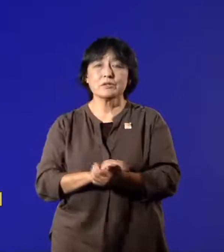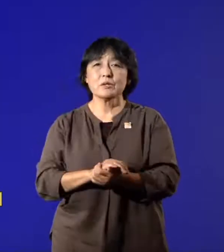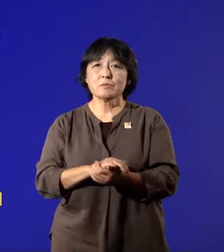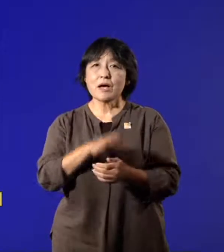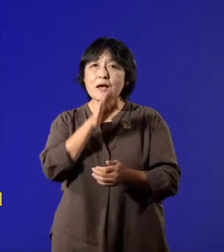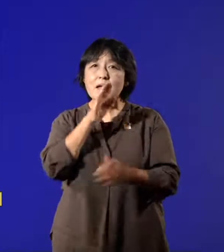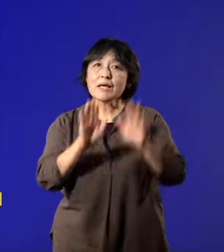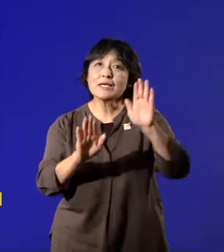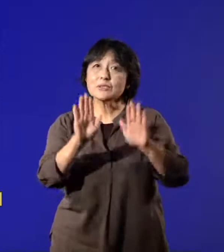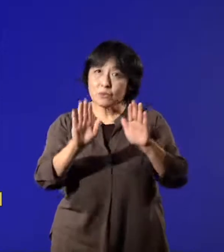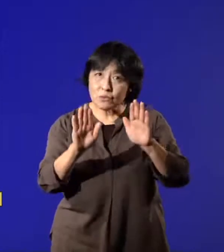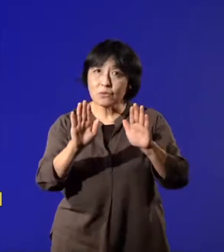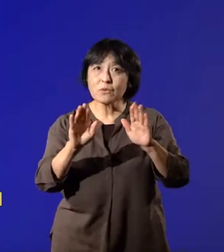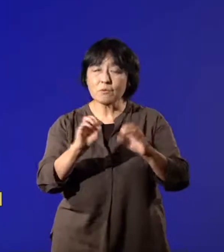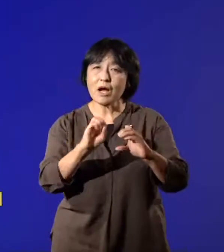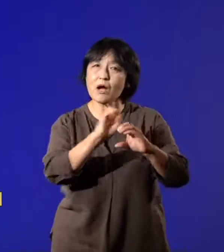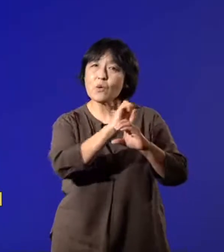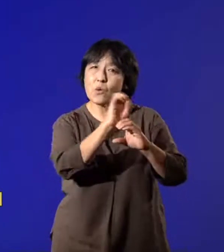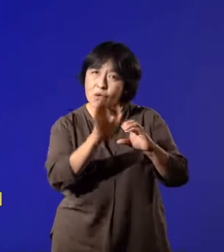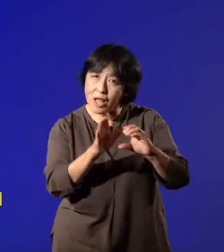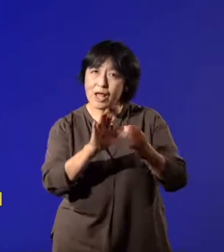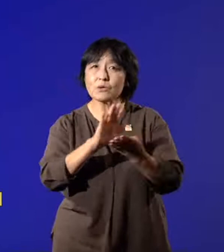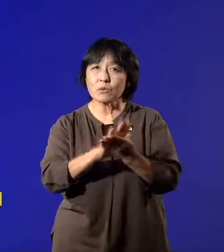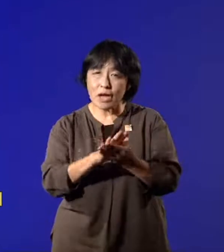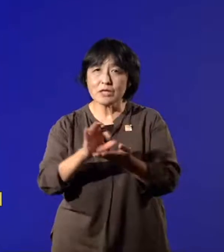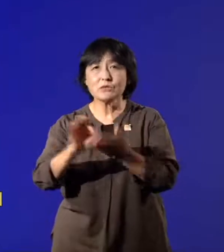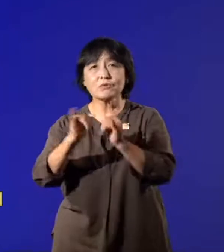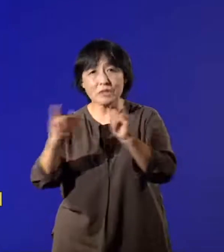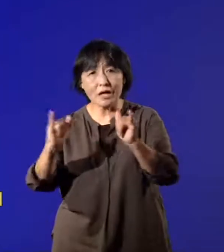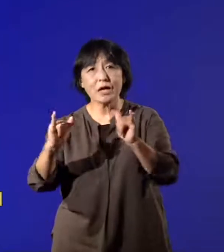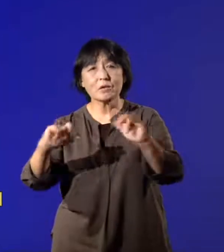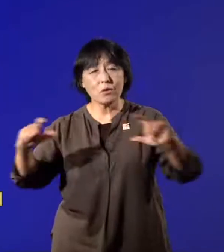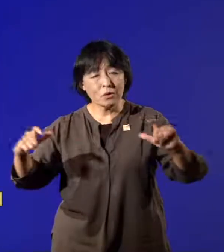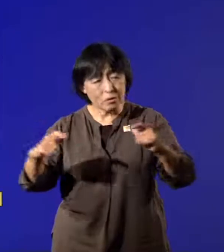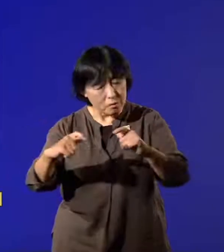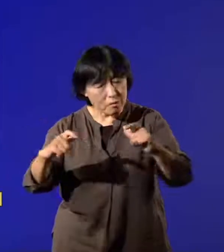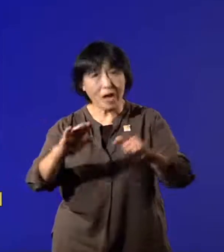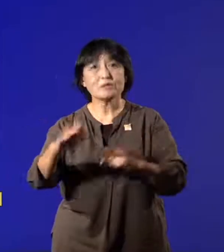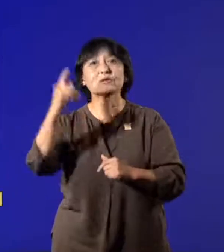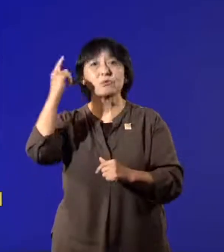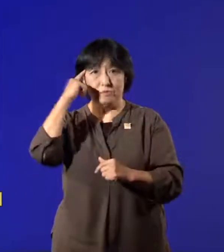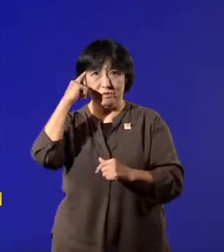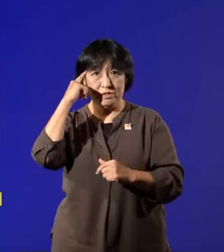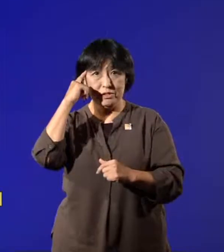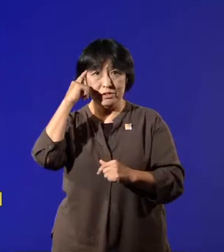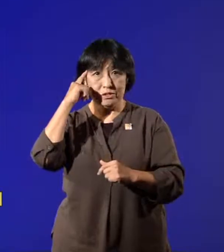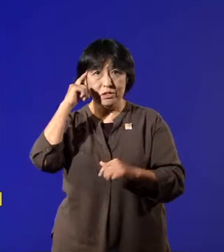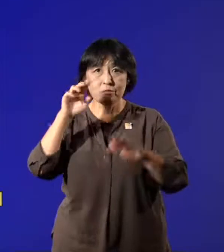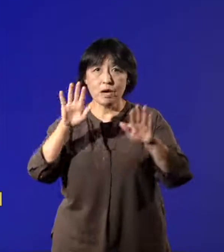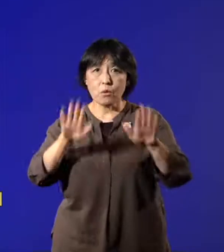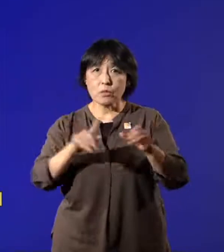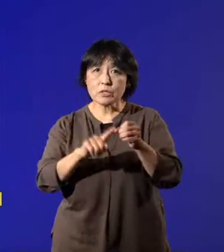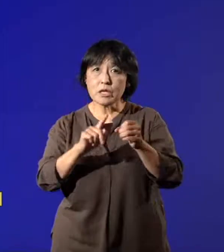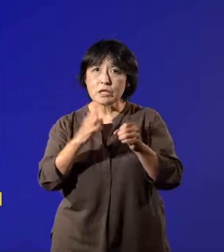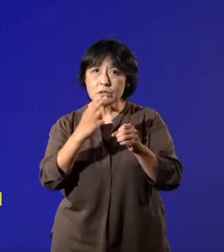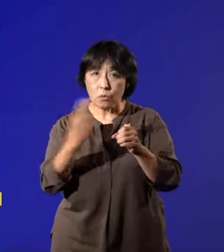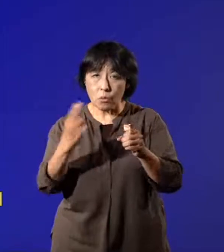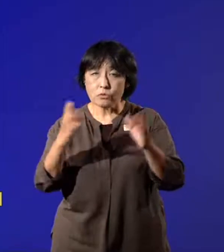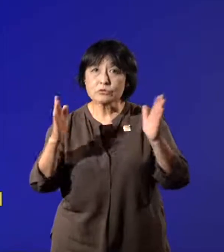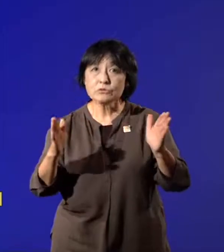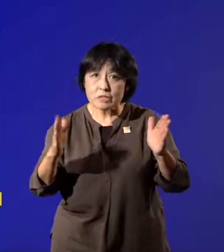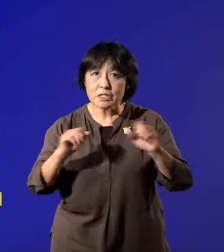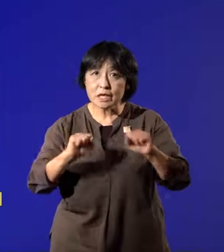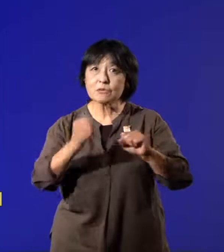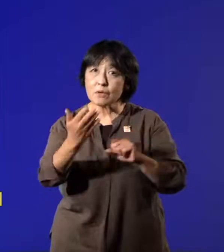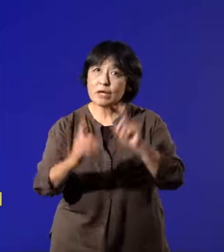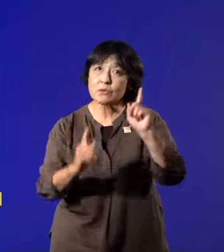まあ、コロナとか利用者の変動もあると思うんですけど、どうなっていて、まあ、どうして今年度中にやはりやるのかというのと、まあ、住